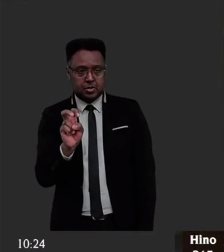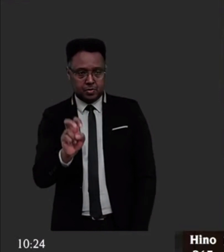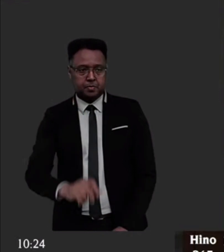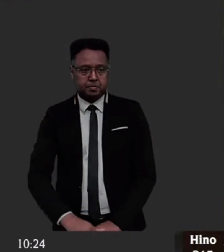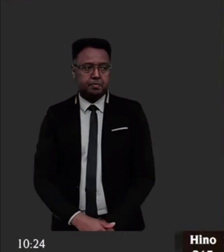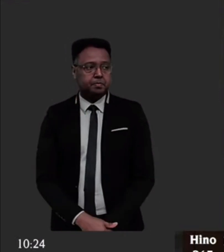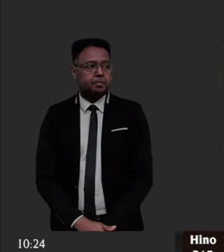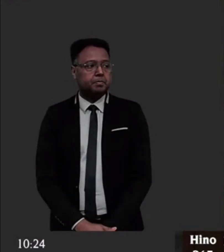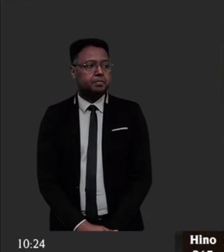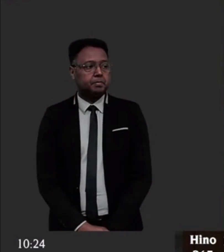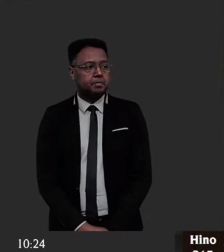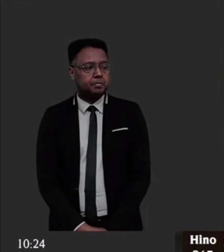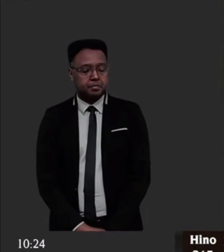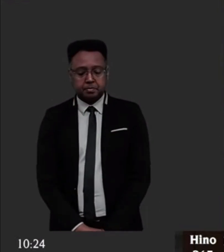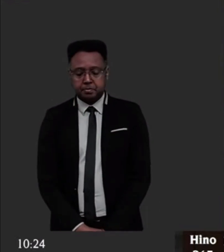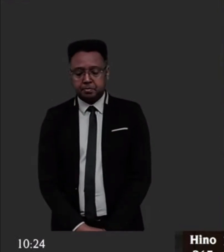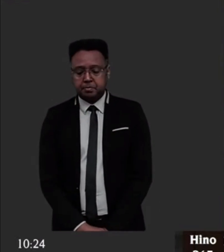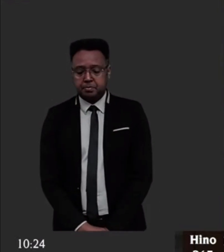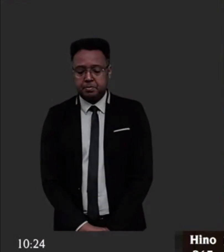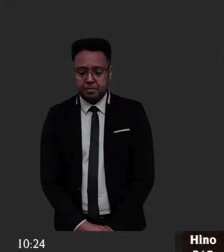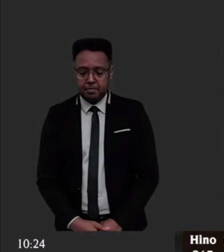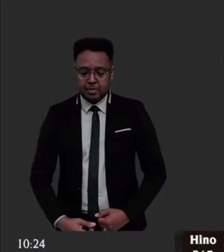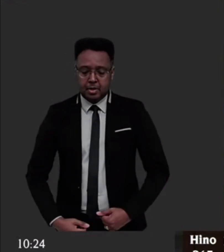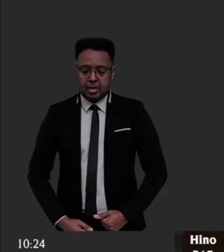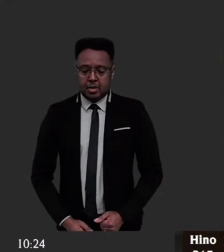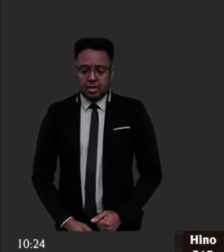Glória a Deus, aleluia. Aleluia.